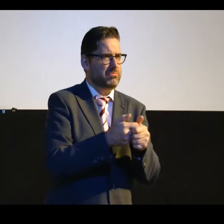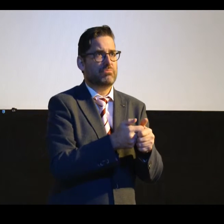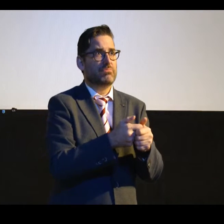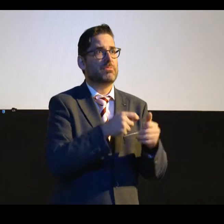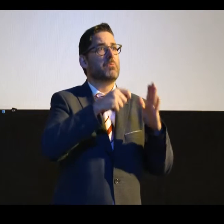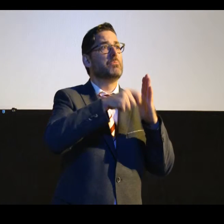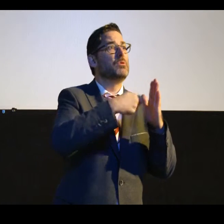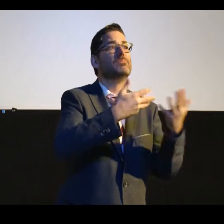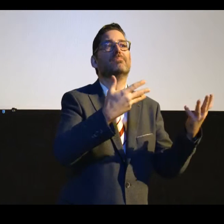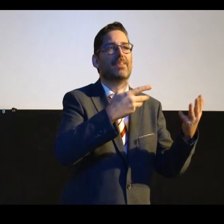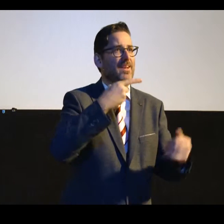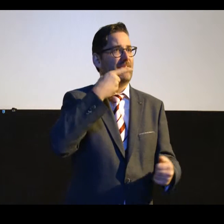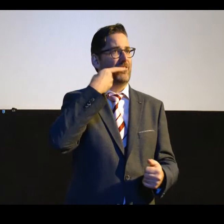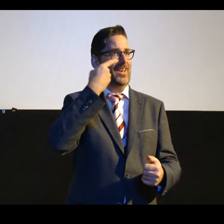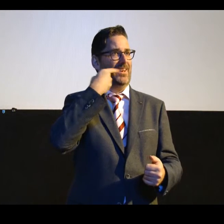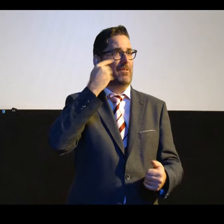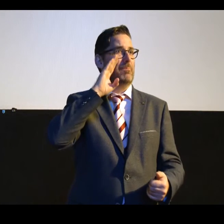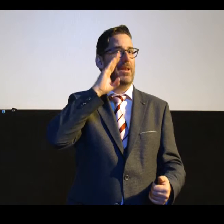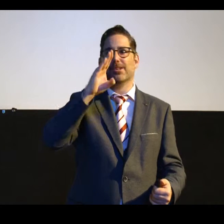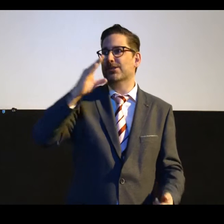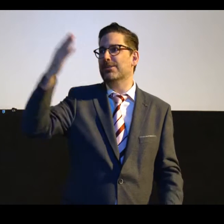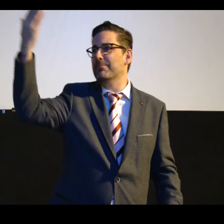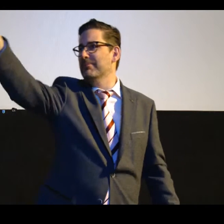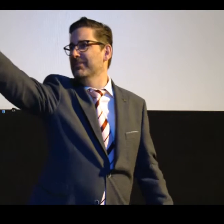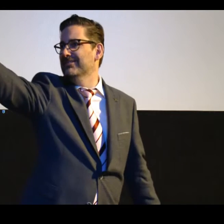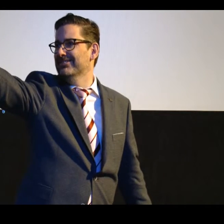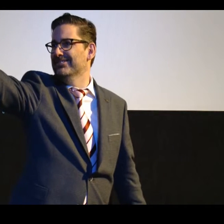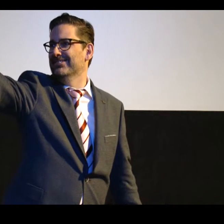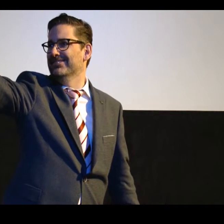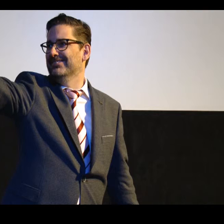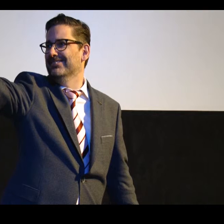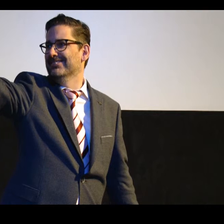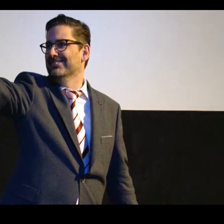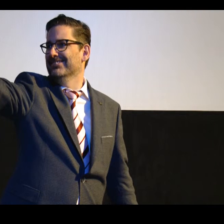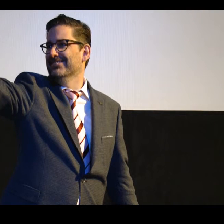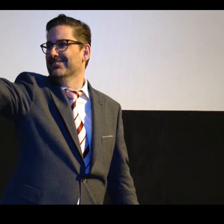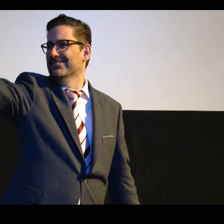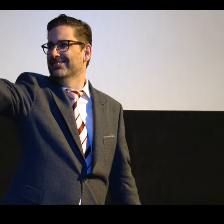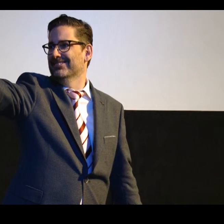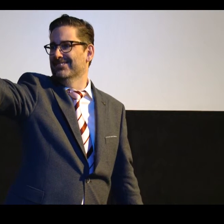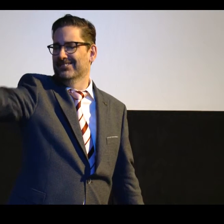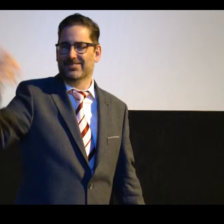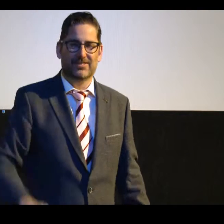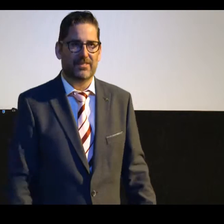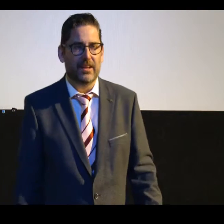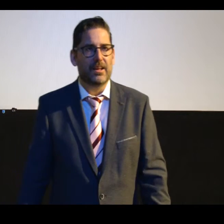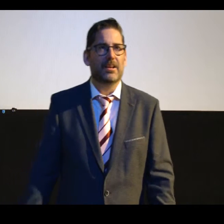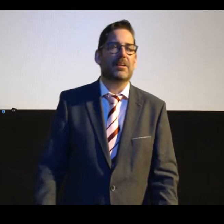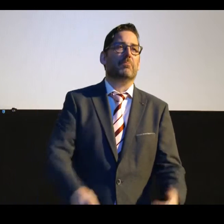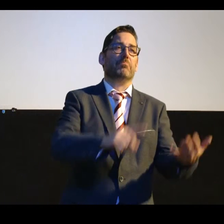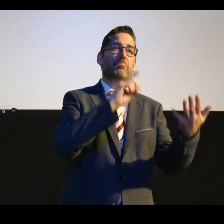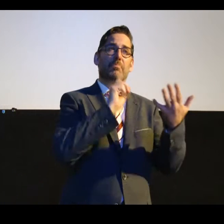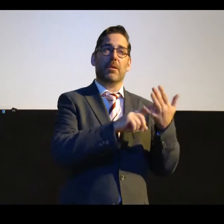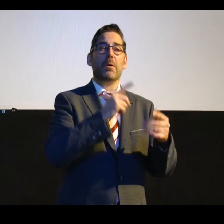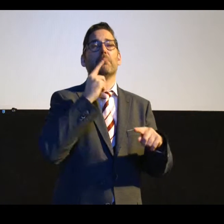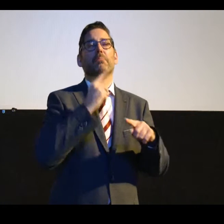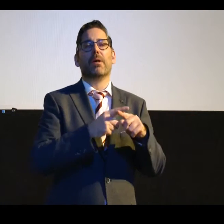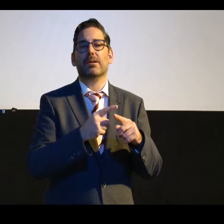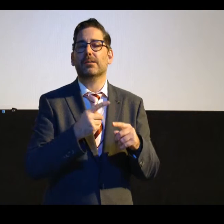sobre todo vinculado a la accesibilidad en nuevas tecnologías. Nos acompaña también el técnico desde Bélgica.